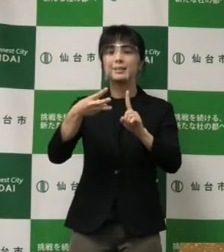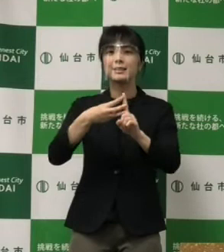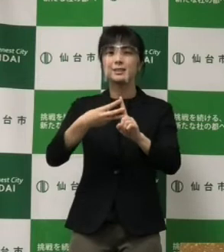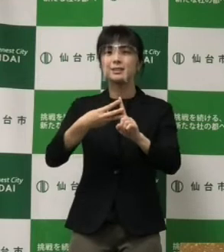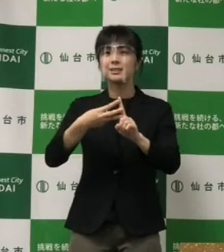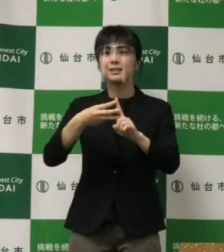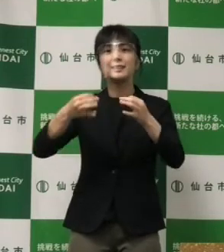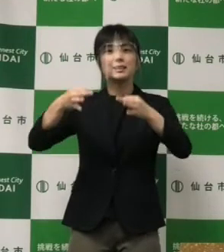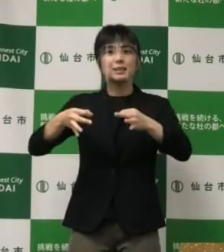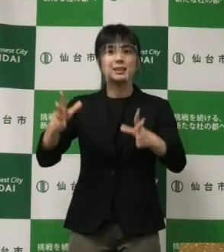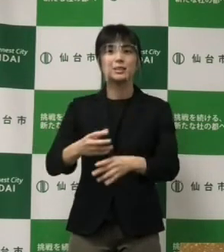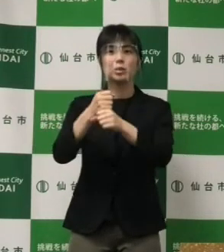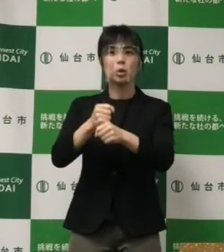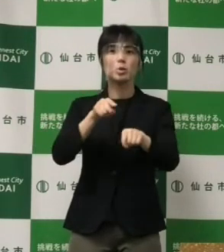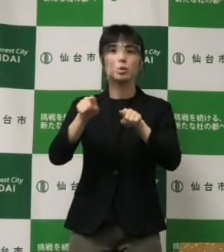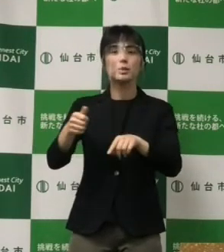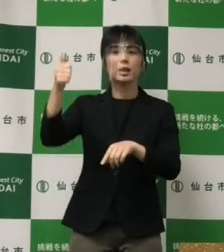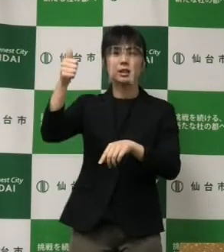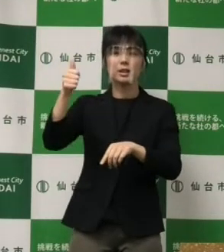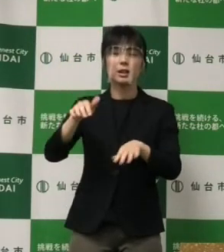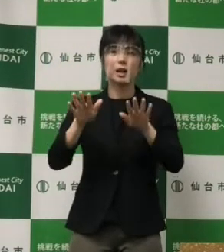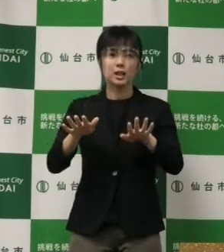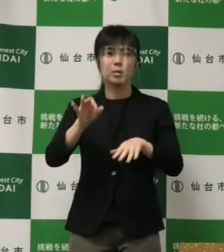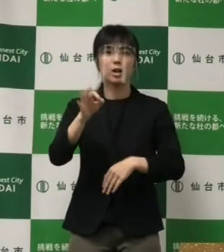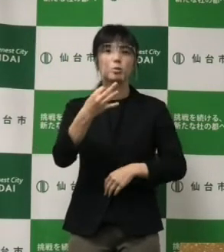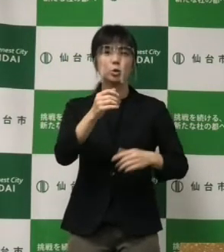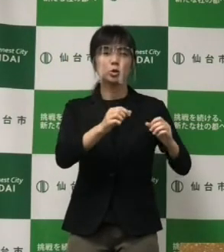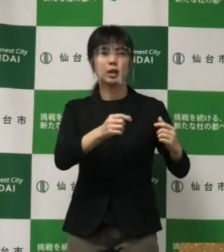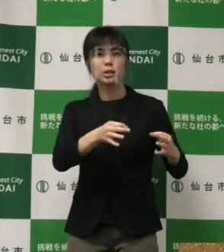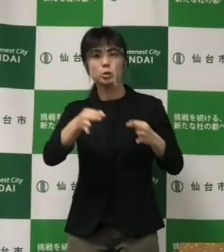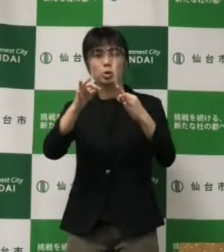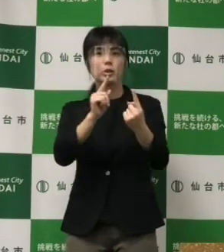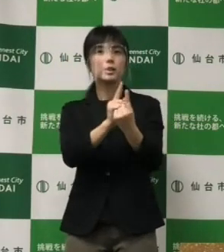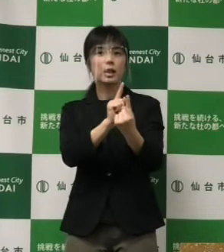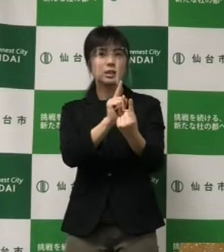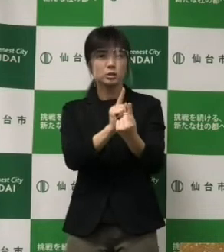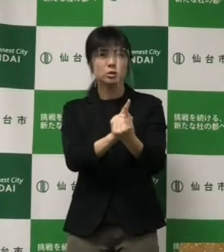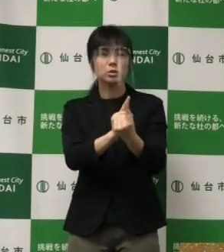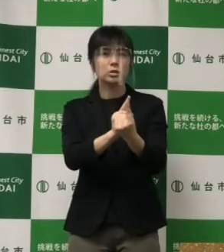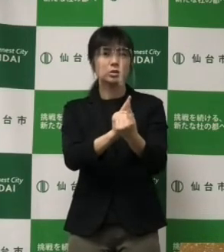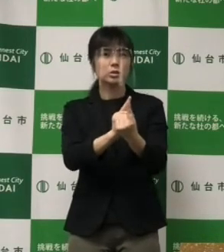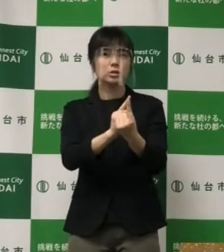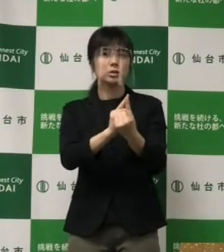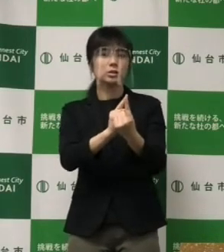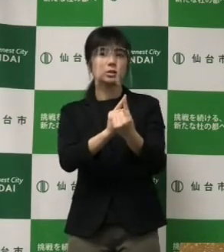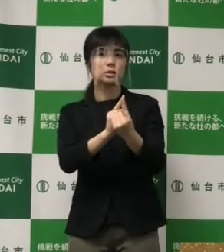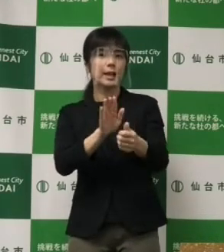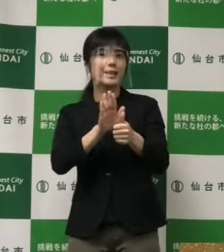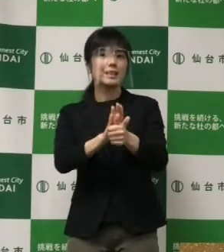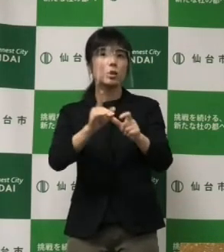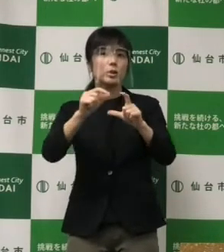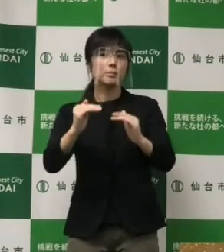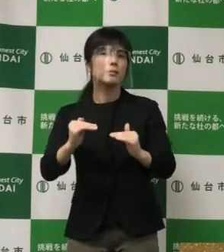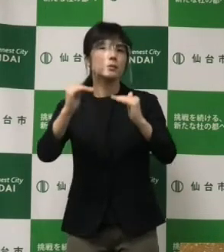物価上昇に対する許容度が高まっているというですね、発言があったもので、その日銀